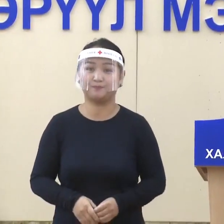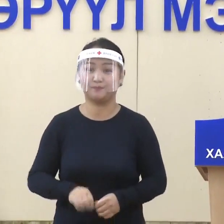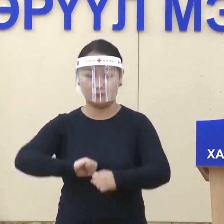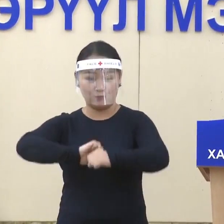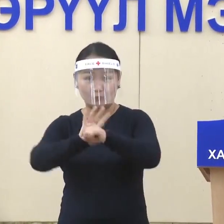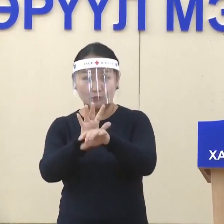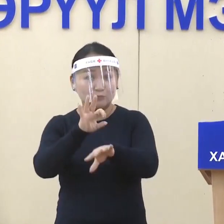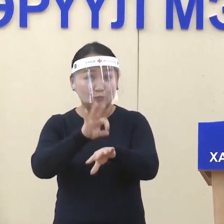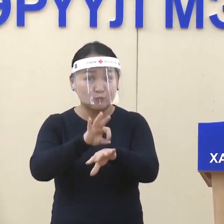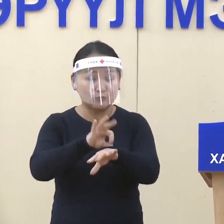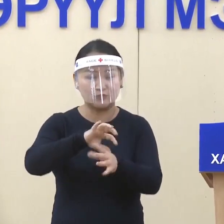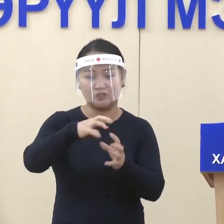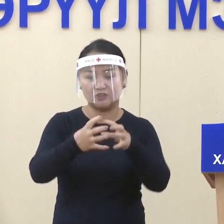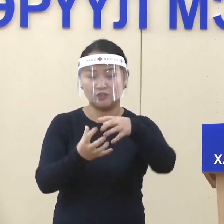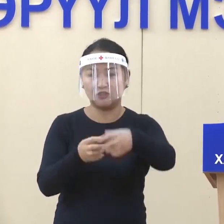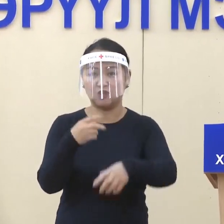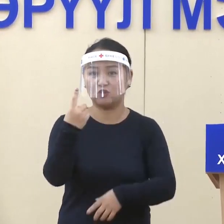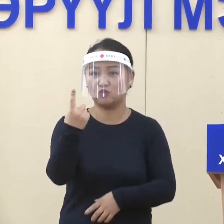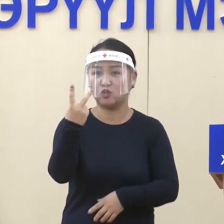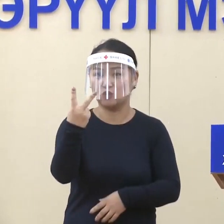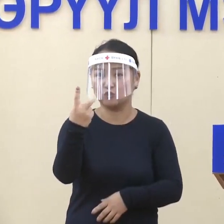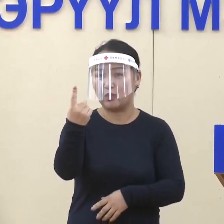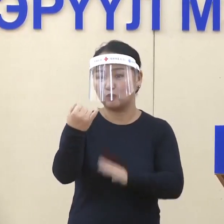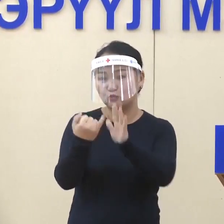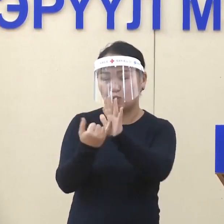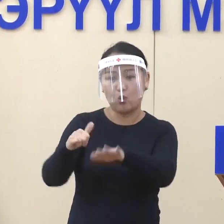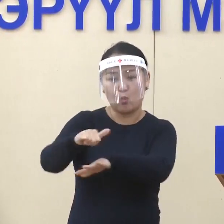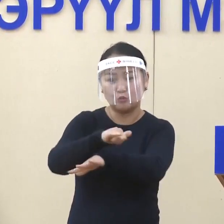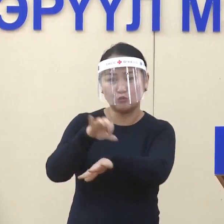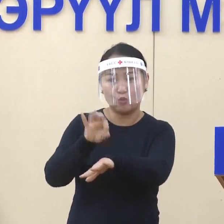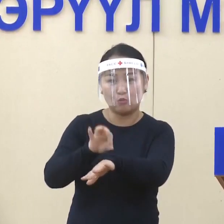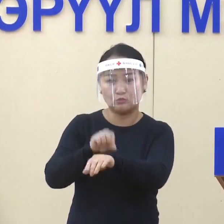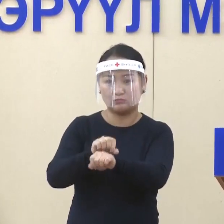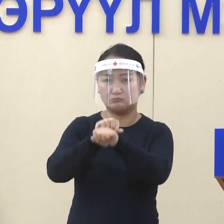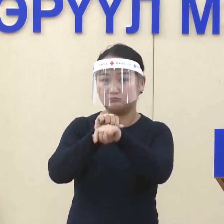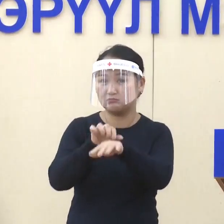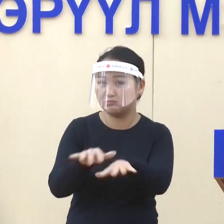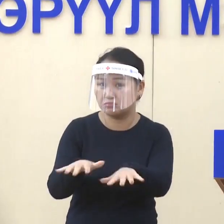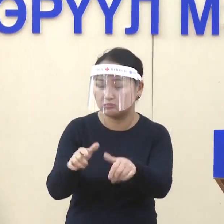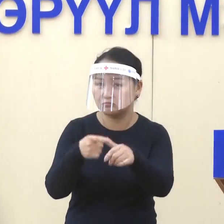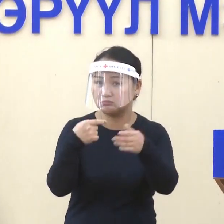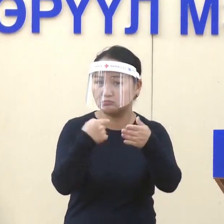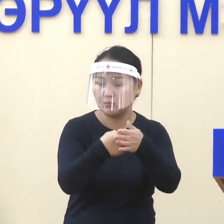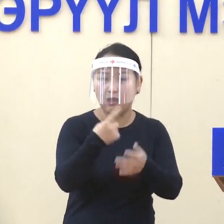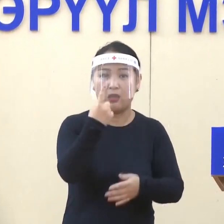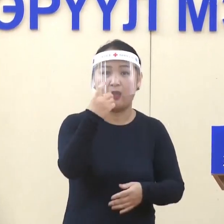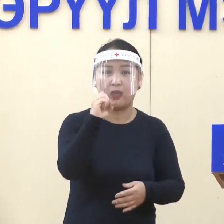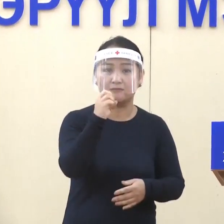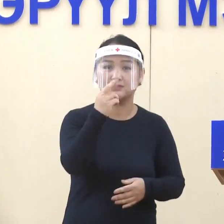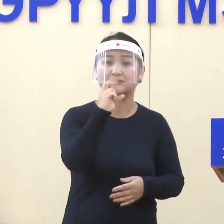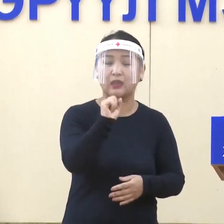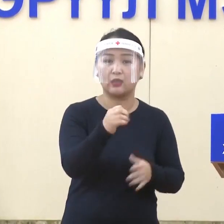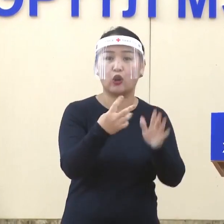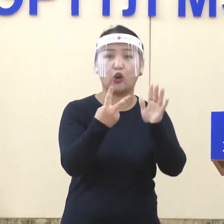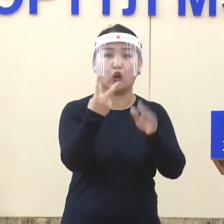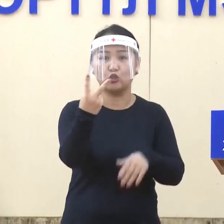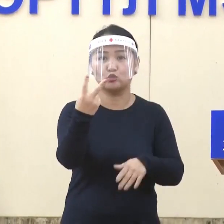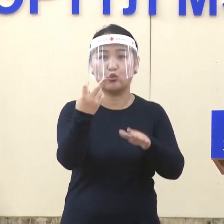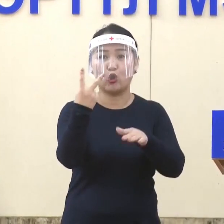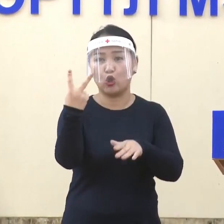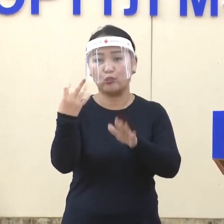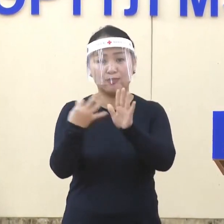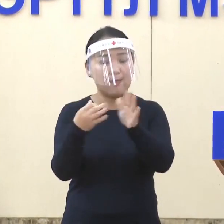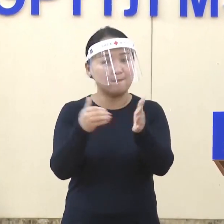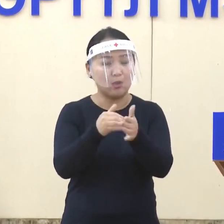За коронавирус халдвар дэлхийн 216 улс орон нутгад эвсгэл бүртгэгдэж 10 сая 228,000 хүн